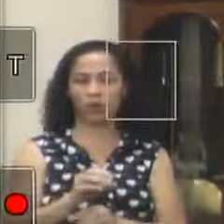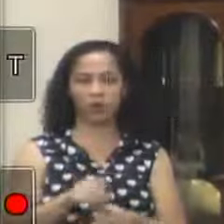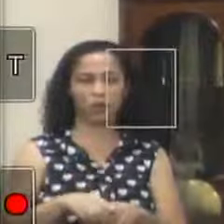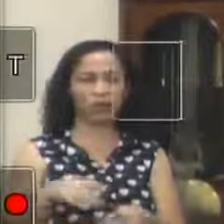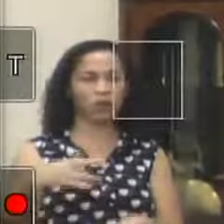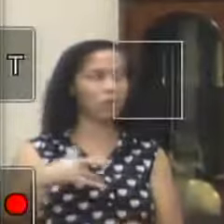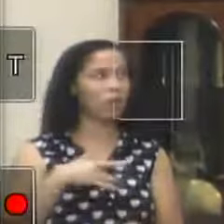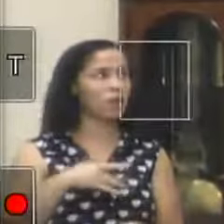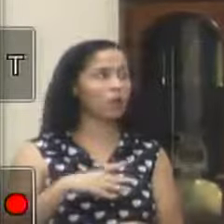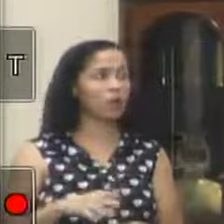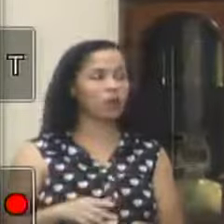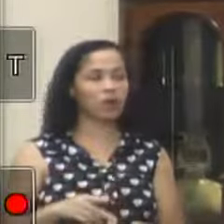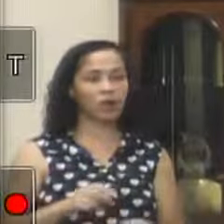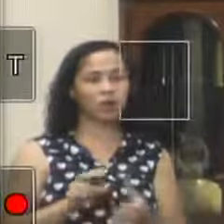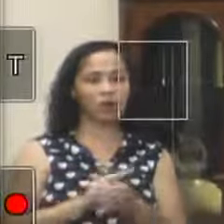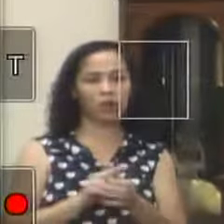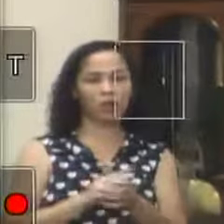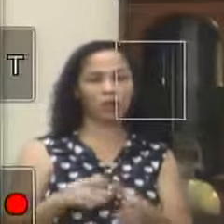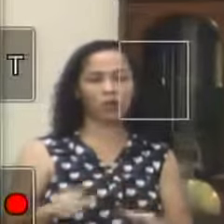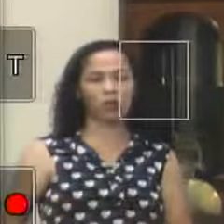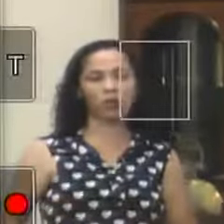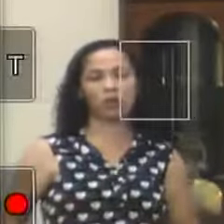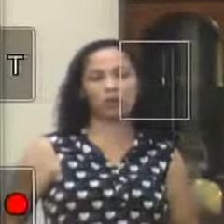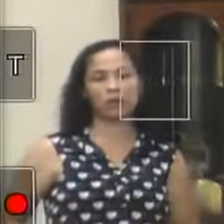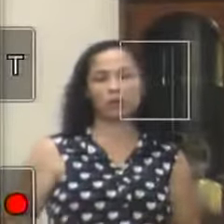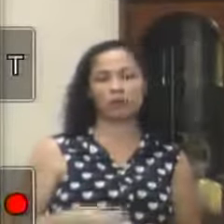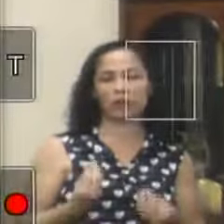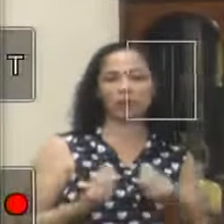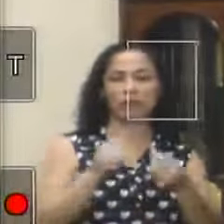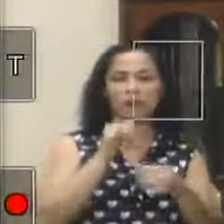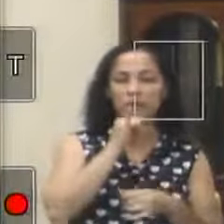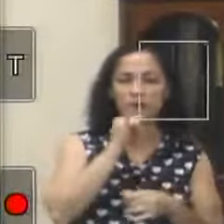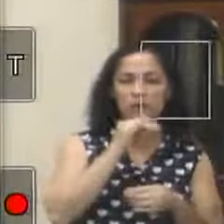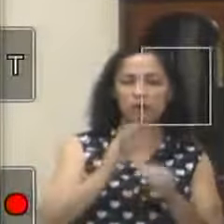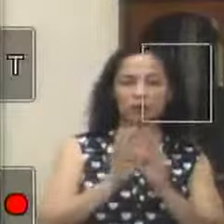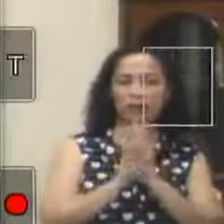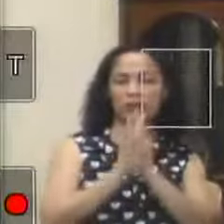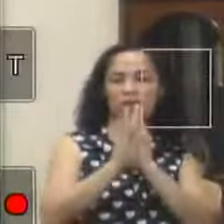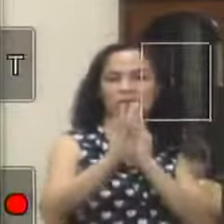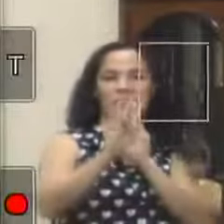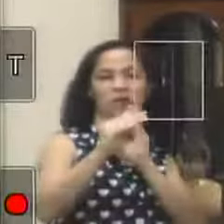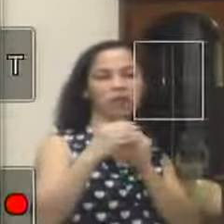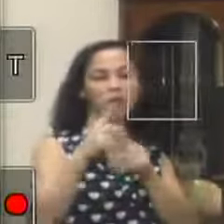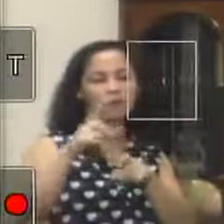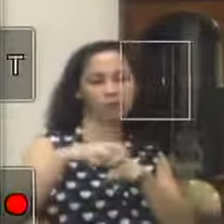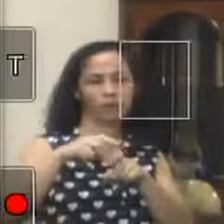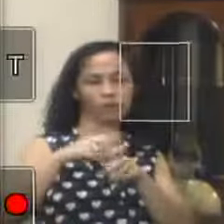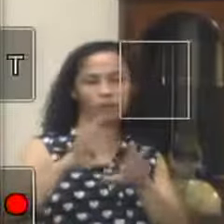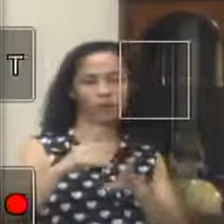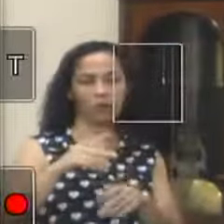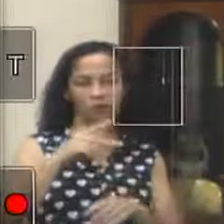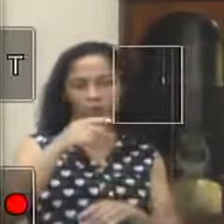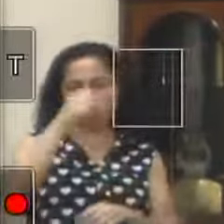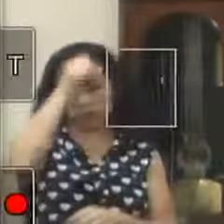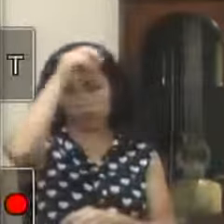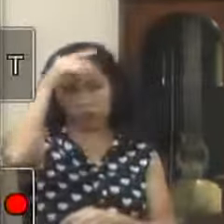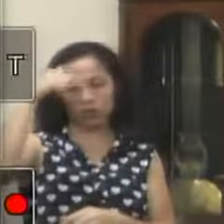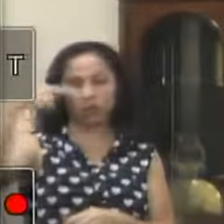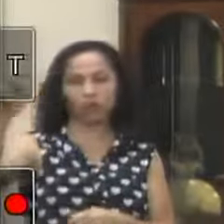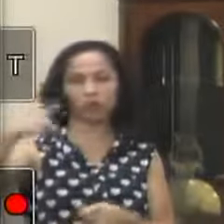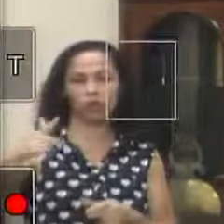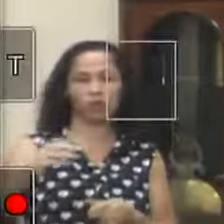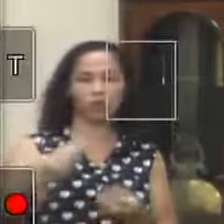o município chora, né, sofre quando não tem saúde, nessas filas infindáveis. Municípios aí fora, a gente sabe que as pessoas não têm